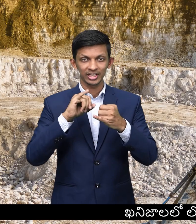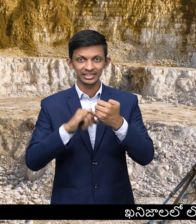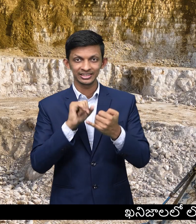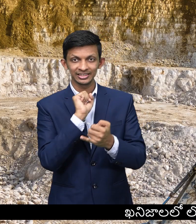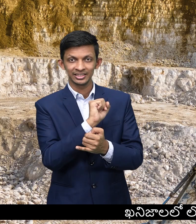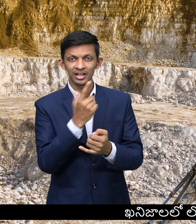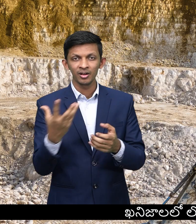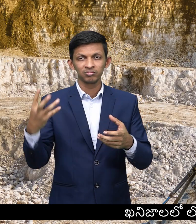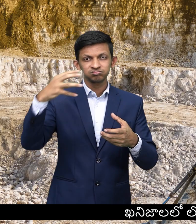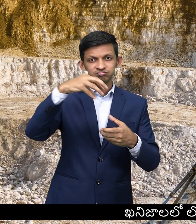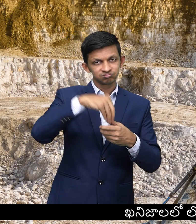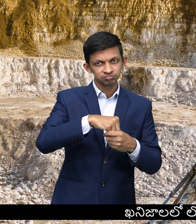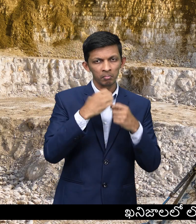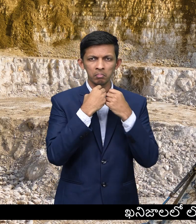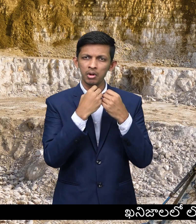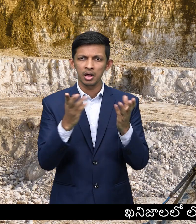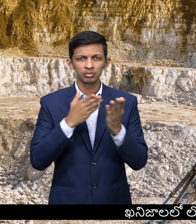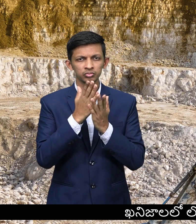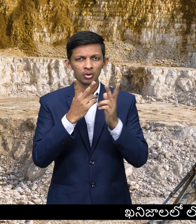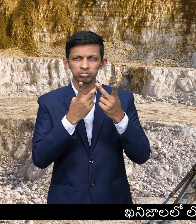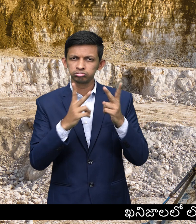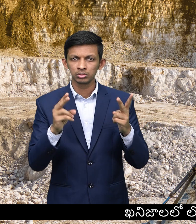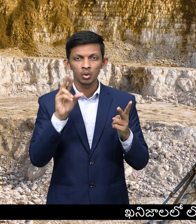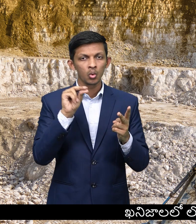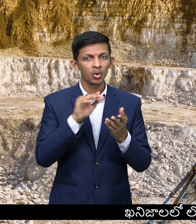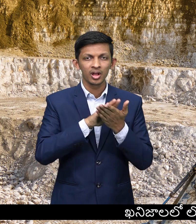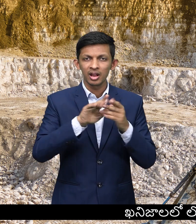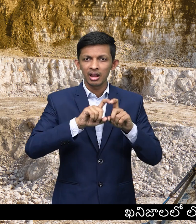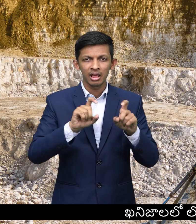ఖనిజాలలో లోహ సమ్మేళనాలతో పాటు